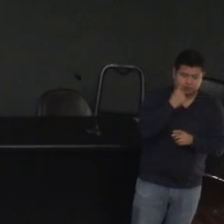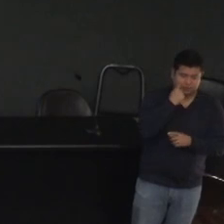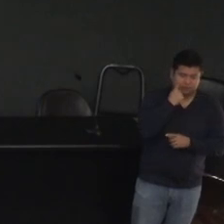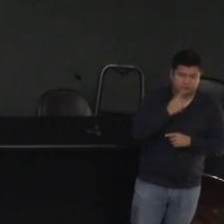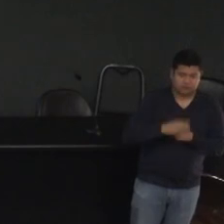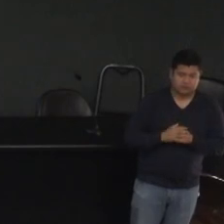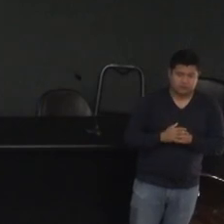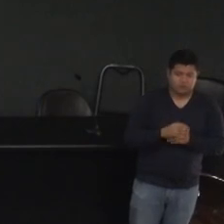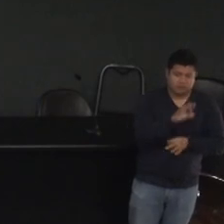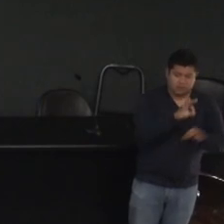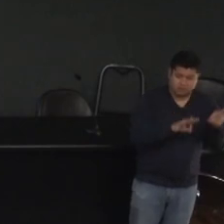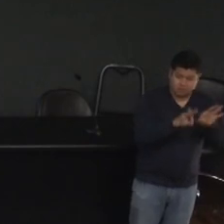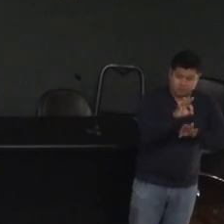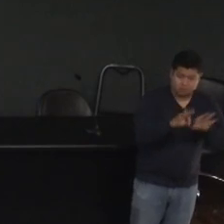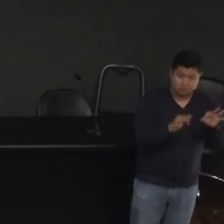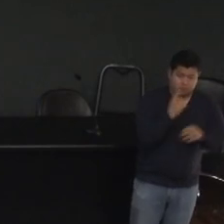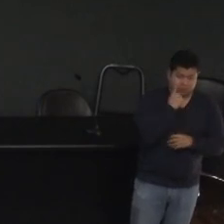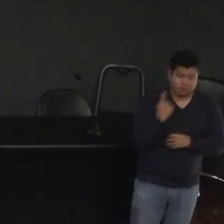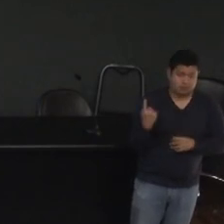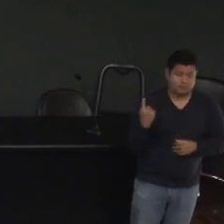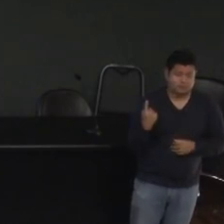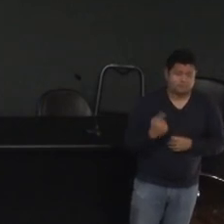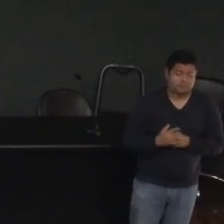você Elabore isso aqui ó